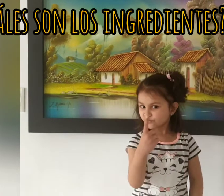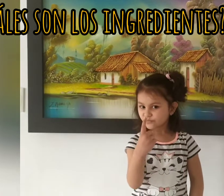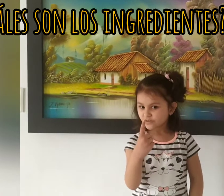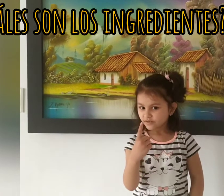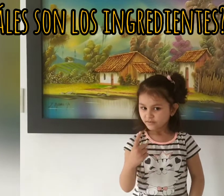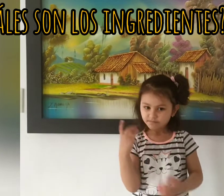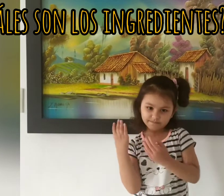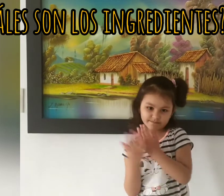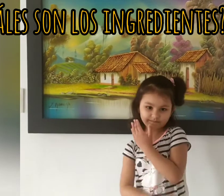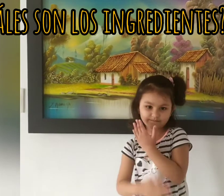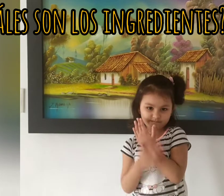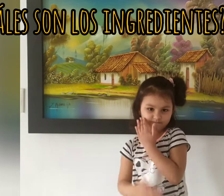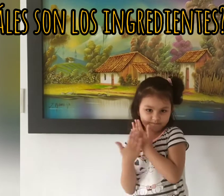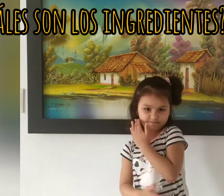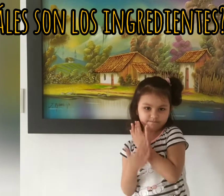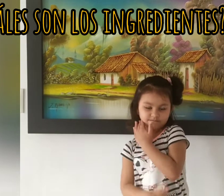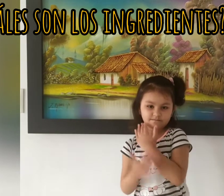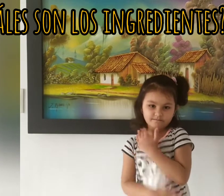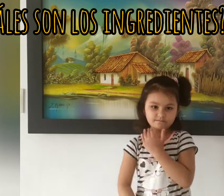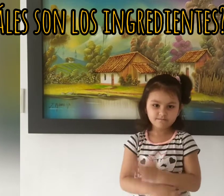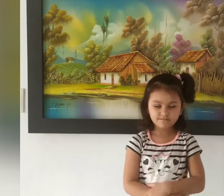Una piña.